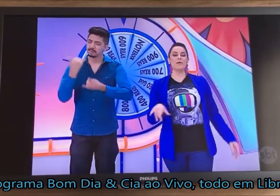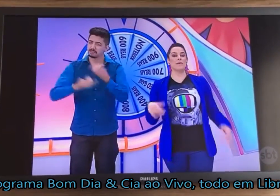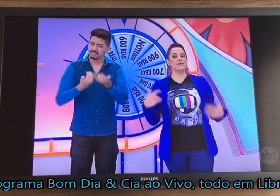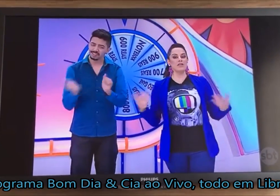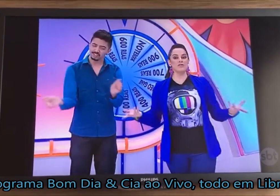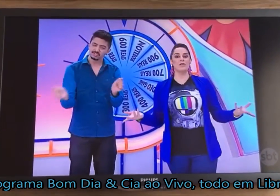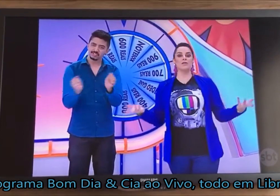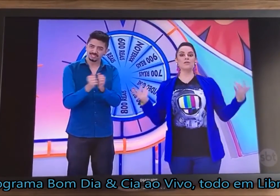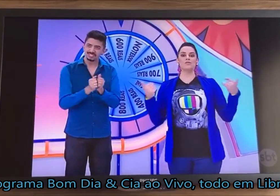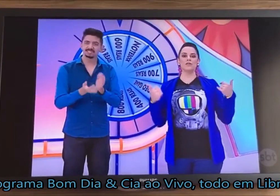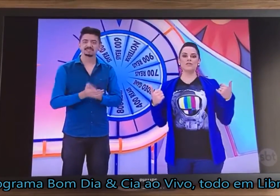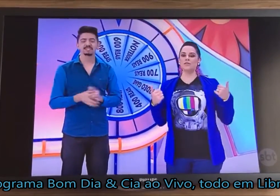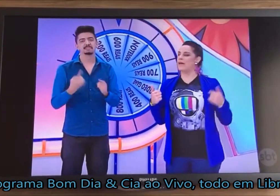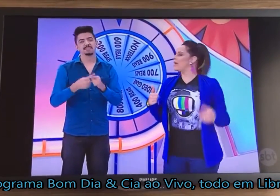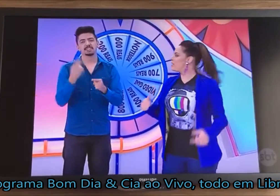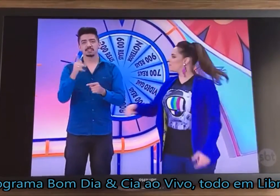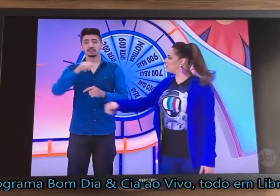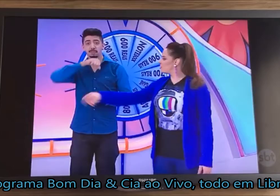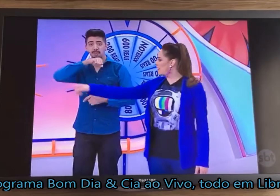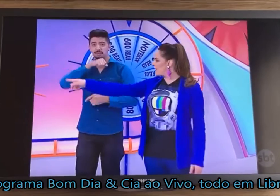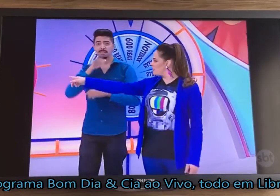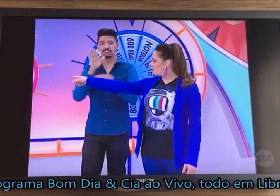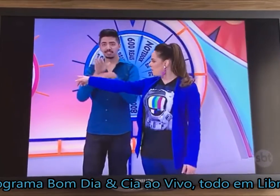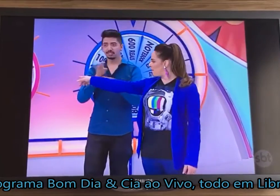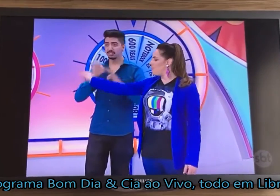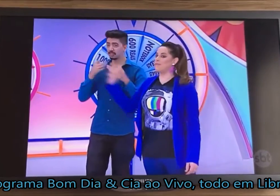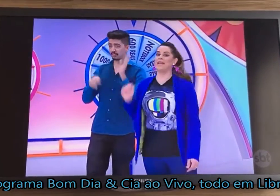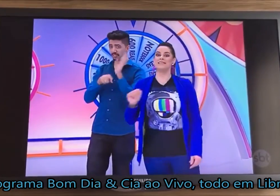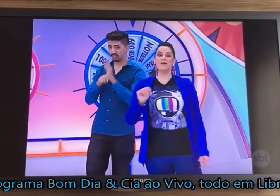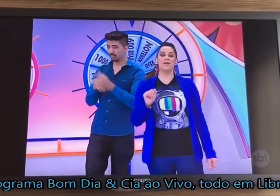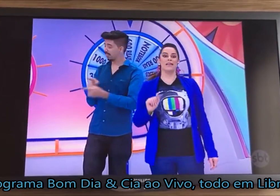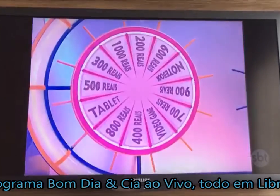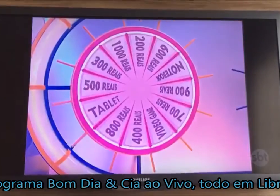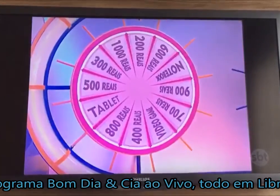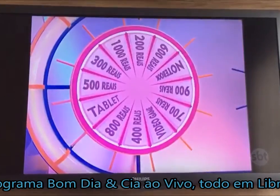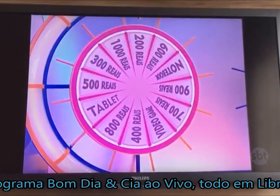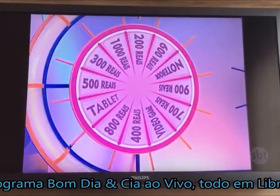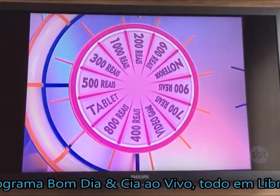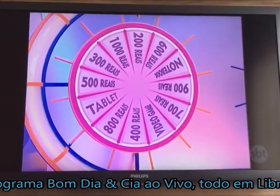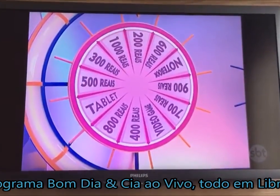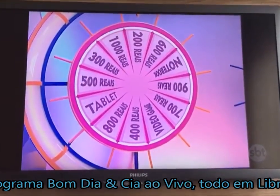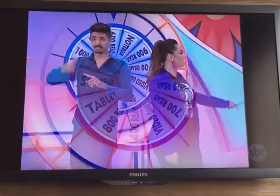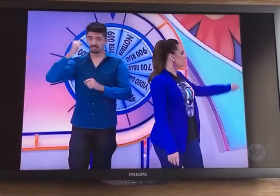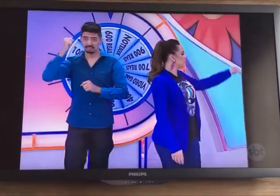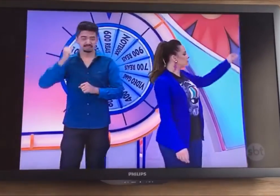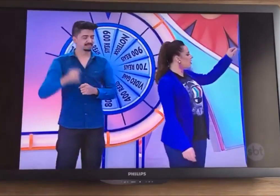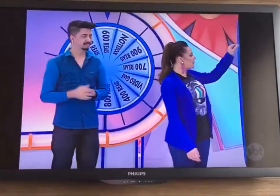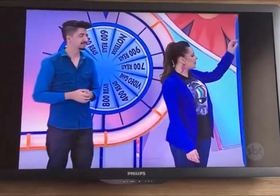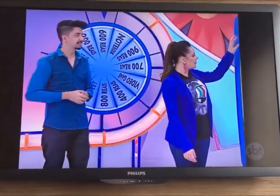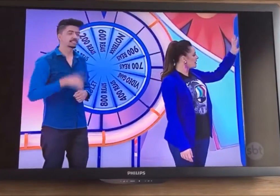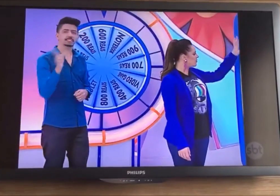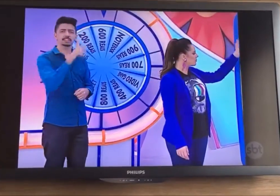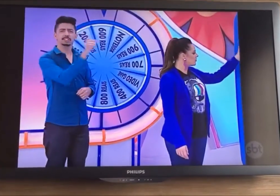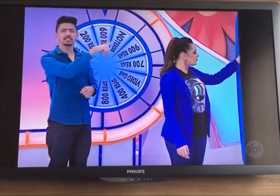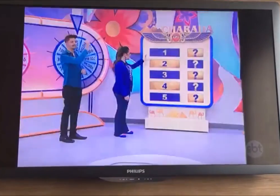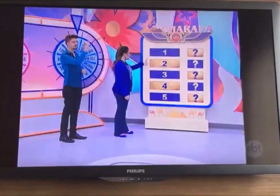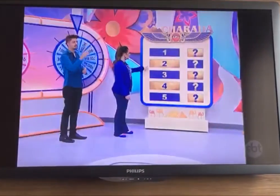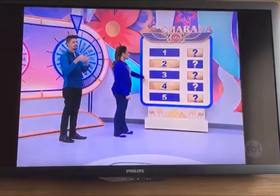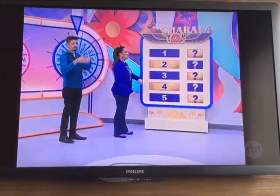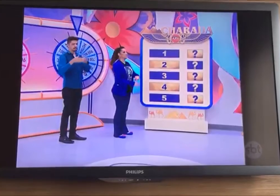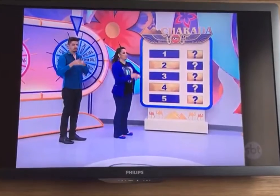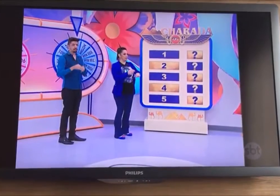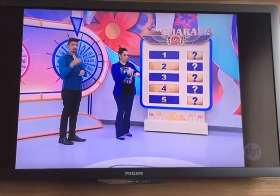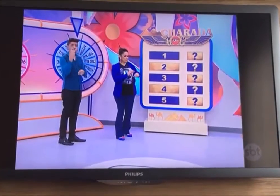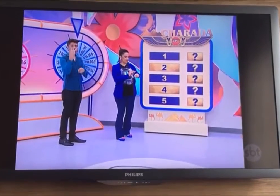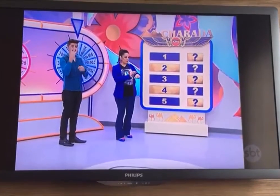porque daí sua mamãe te ajuda, todo mundo te ajuda e você já garante o seu prêmio nesta roleta rosa. Giovana, escolhe para mim aqui, por favor,